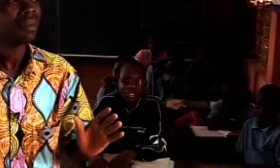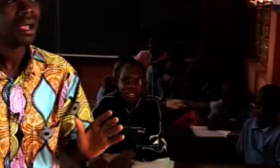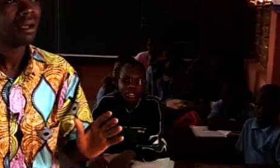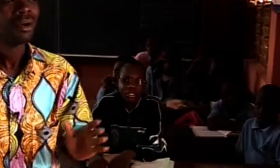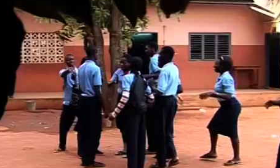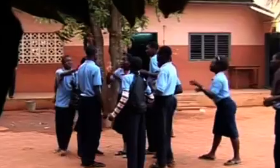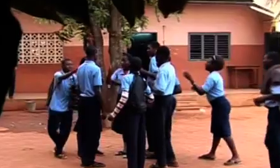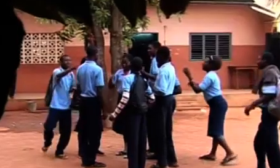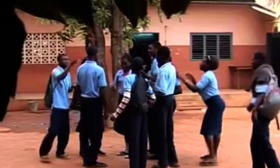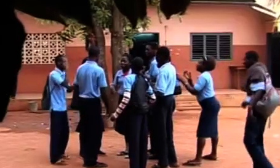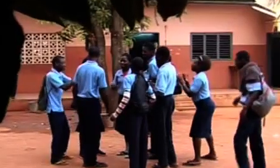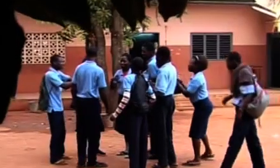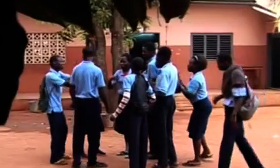l'examen, tout le monde les apprécie.